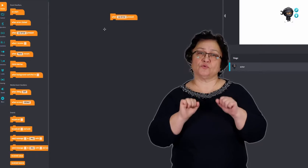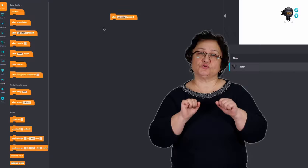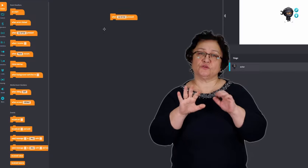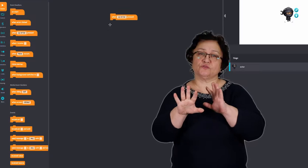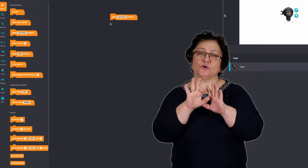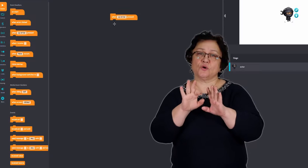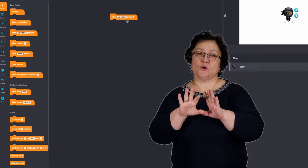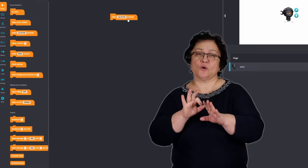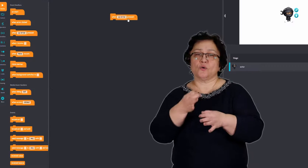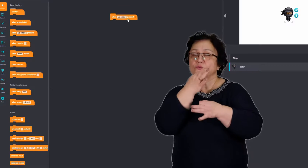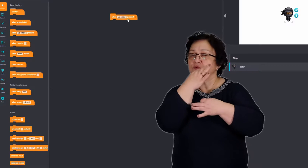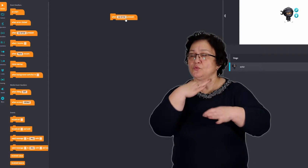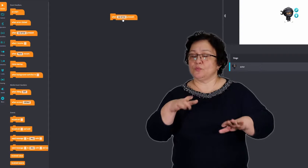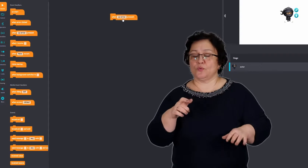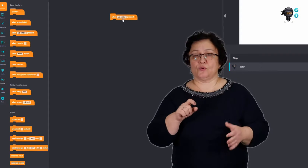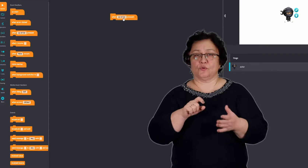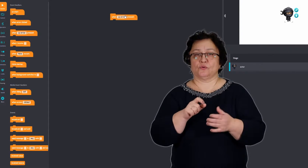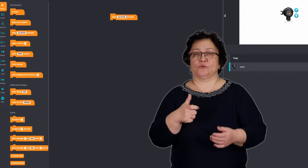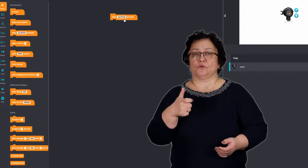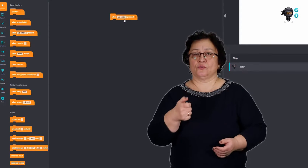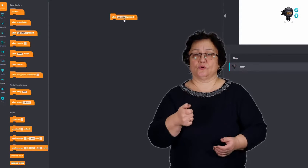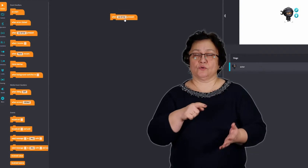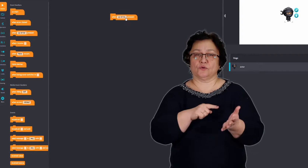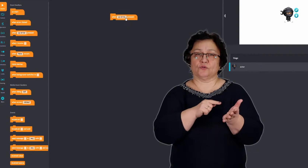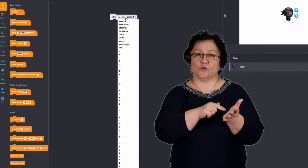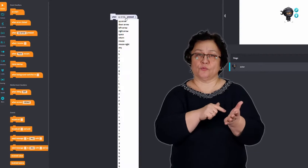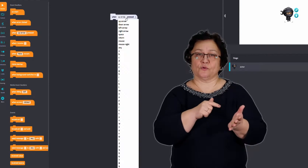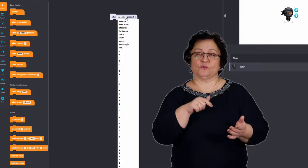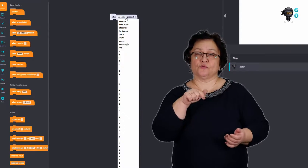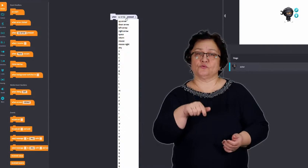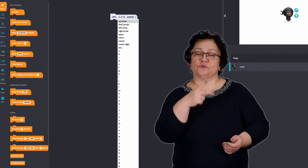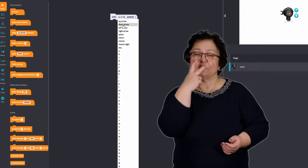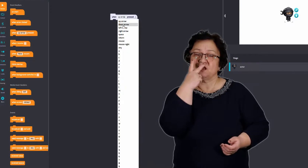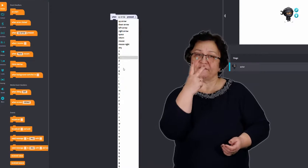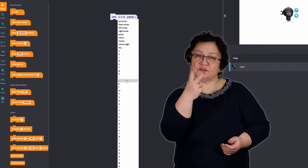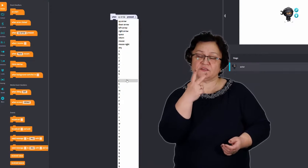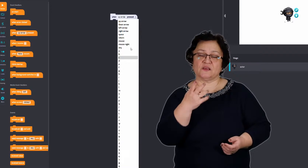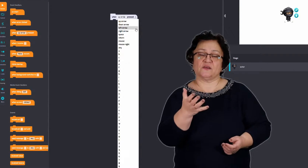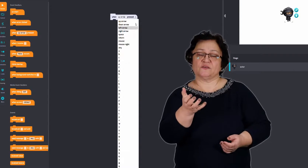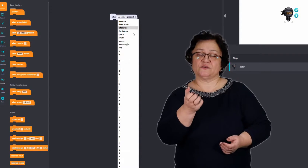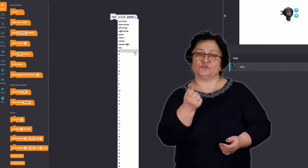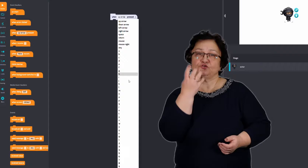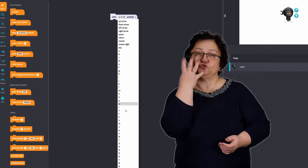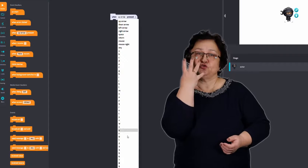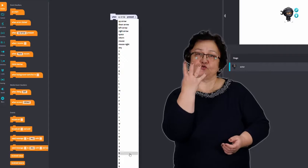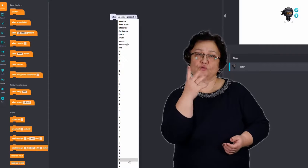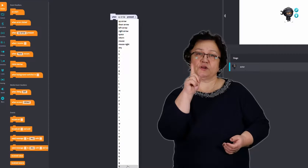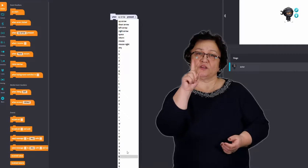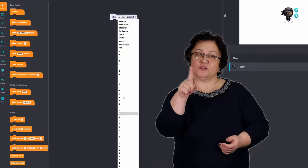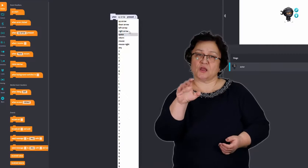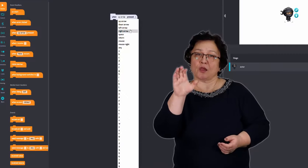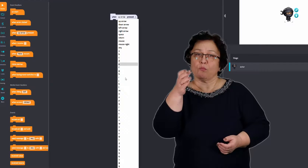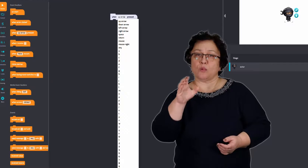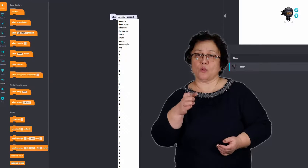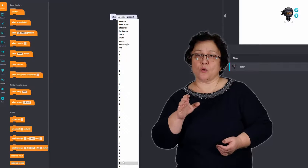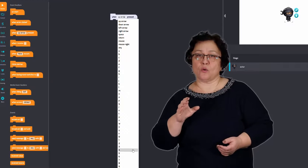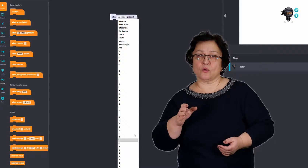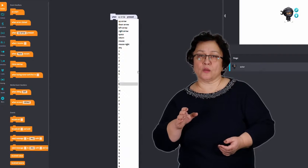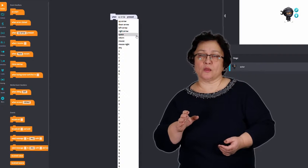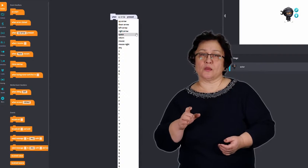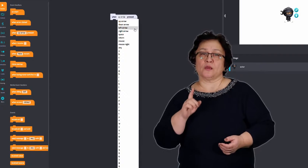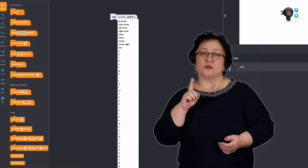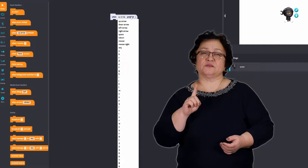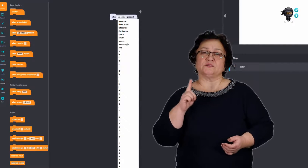у нас є можливість обрати будь-яку кнопку. І от тут дивися, ми дістаємо 4